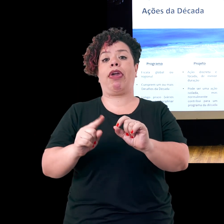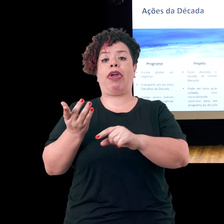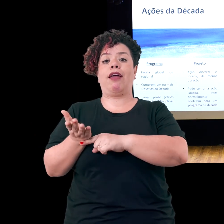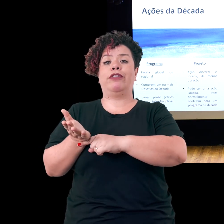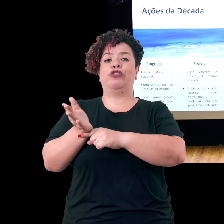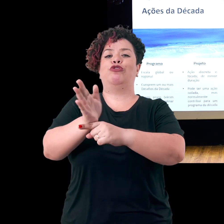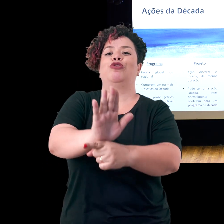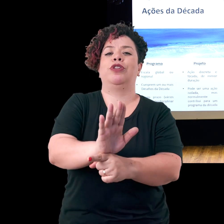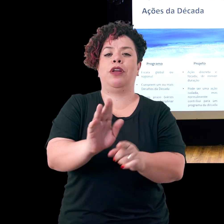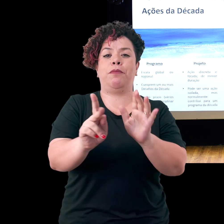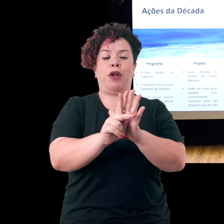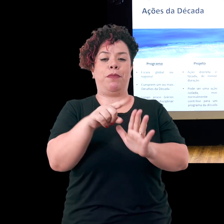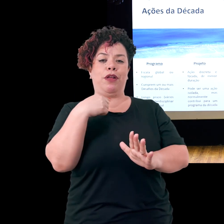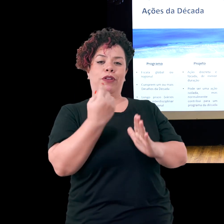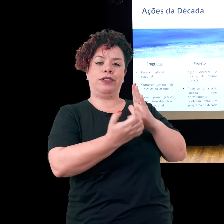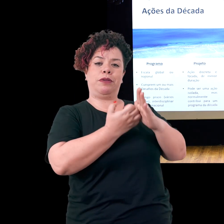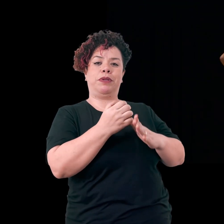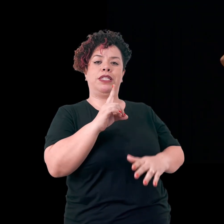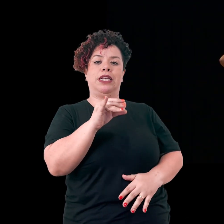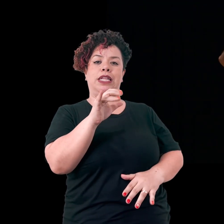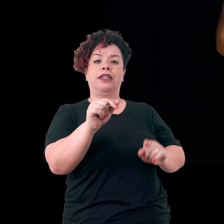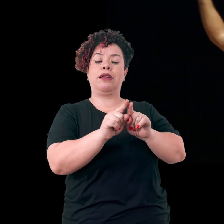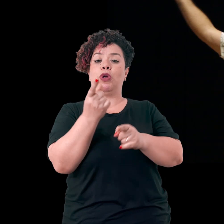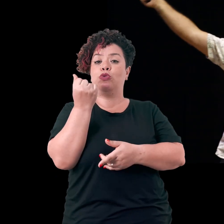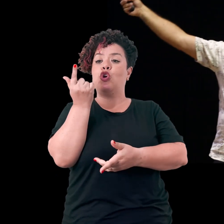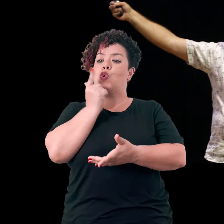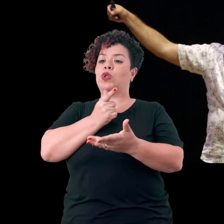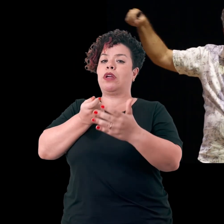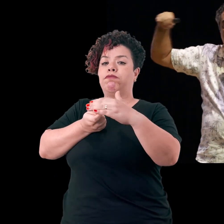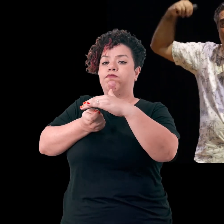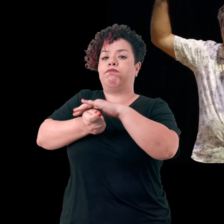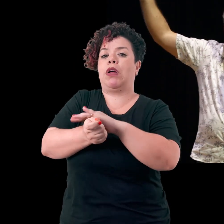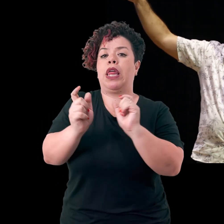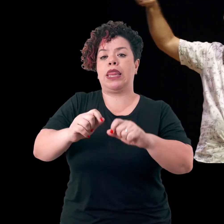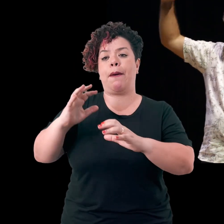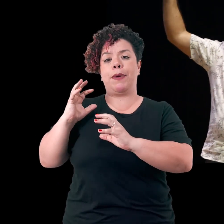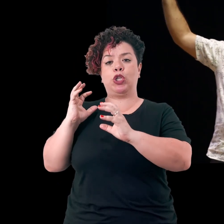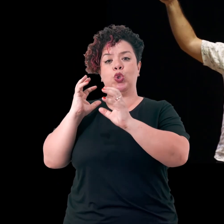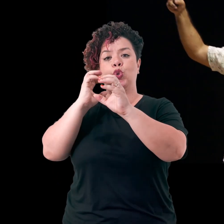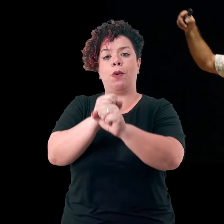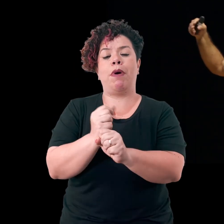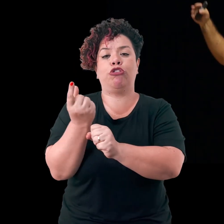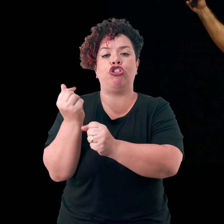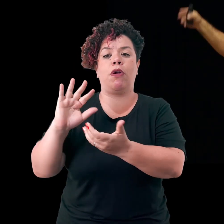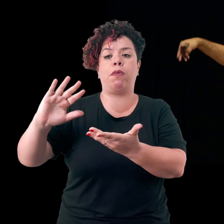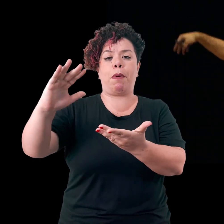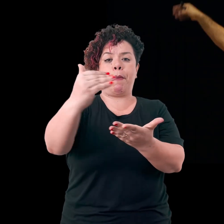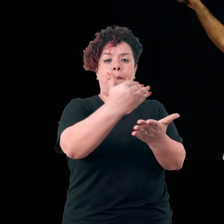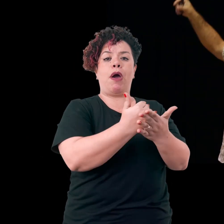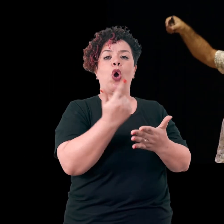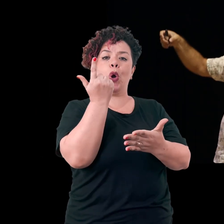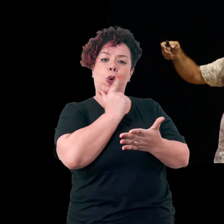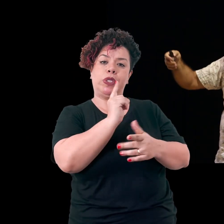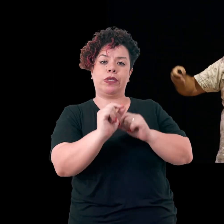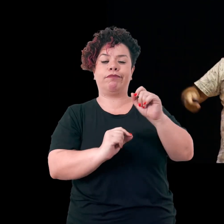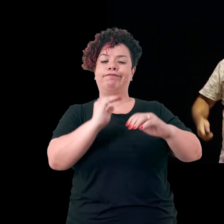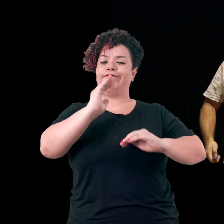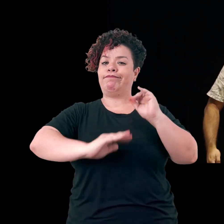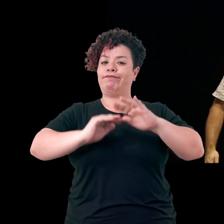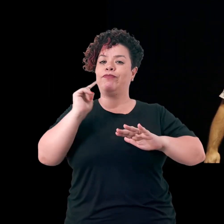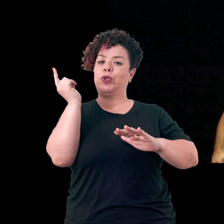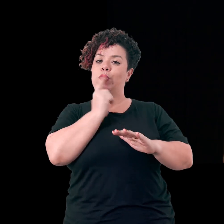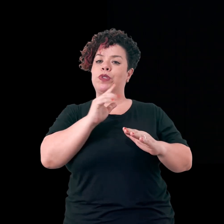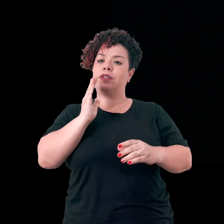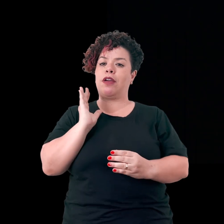uma contribuição para a década, que é um dinheiro que você tem e que vai, então, se somar a muitos outros recursos, né, como uma iniciativa que vai